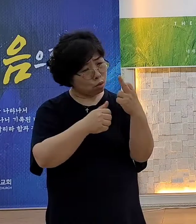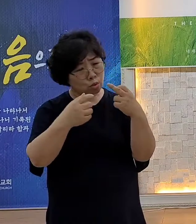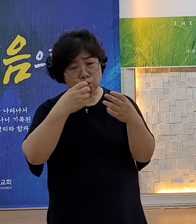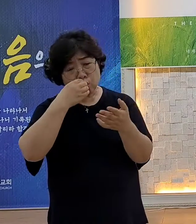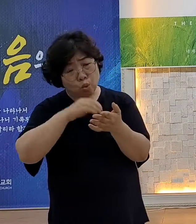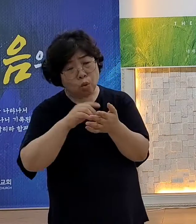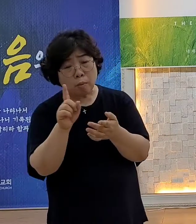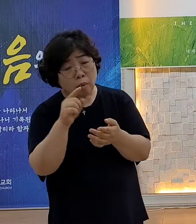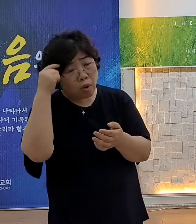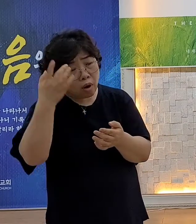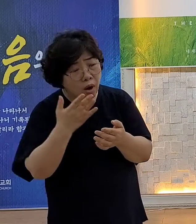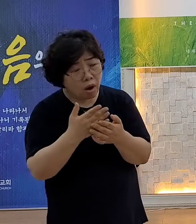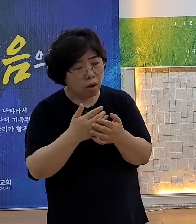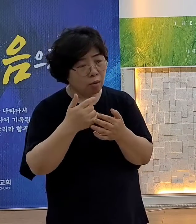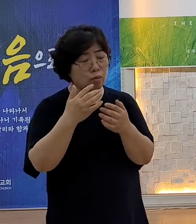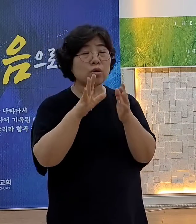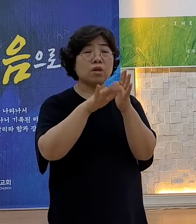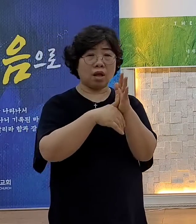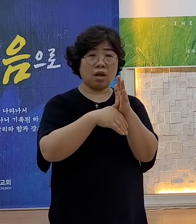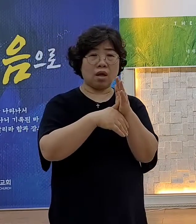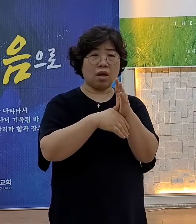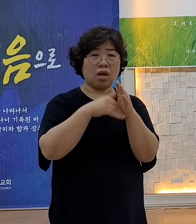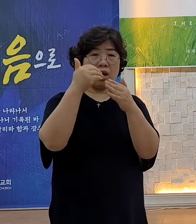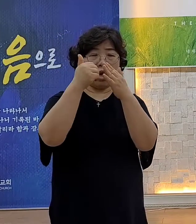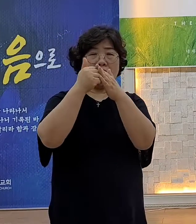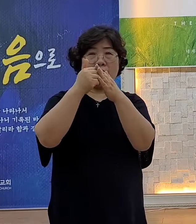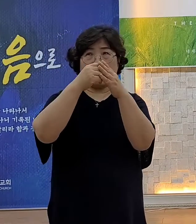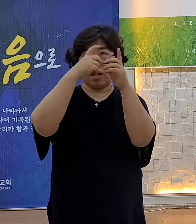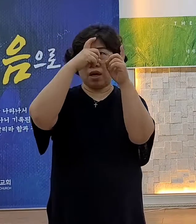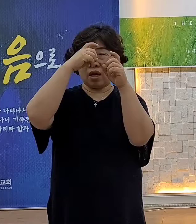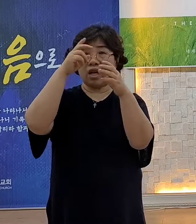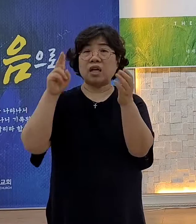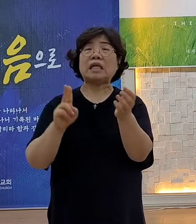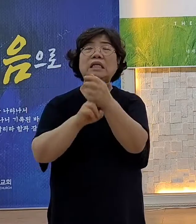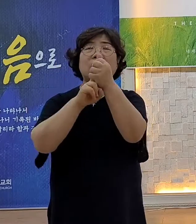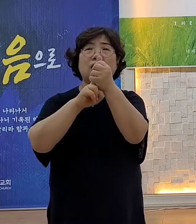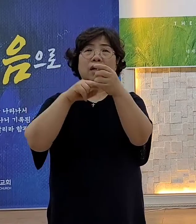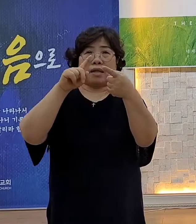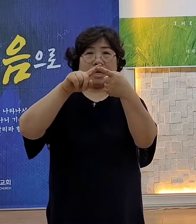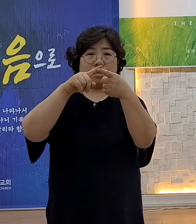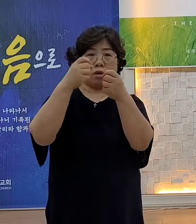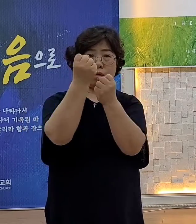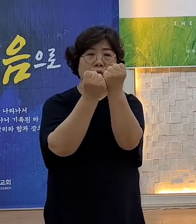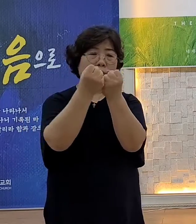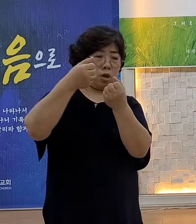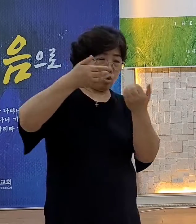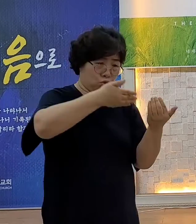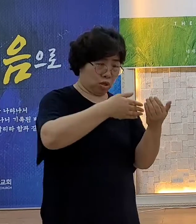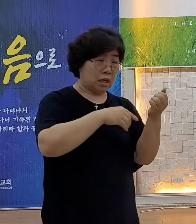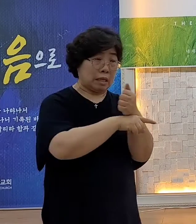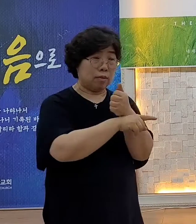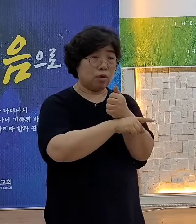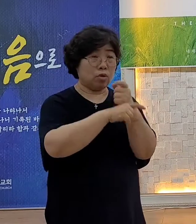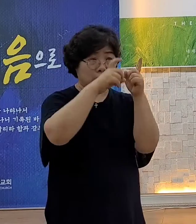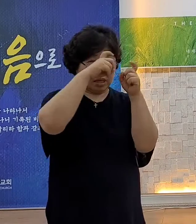우리 지파수 같은데 아빠 이 돌이 왜 이 강가에 있나요?